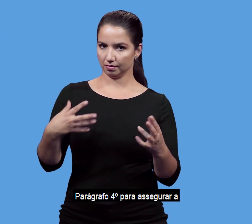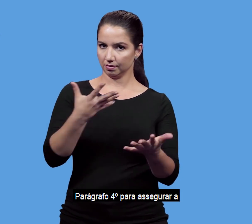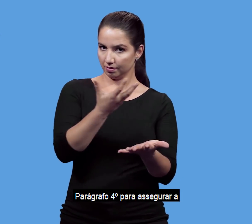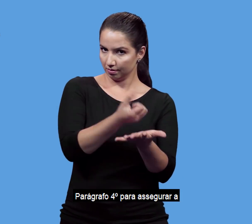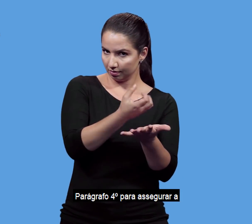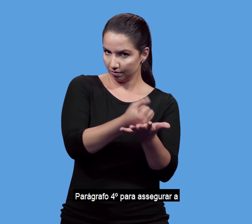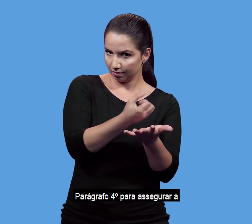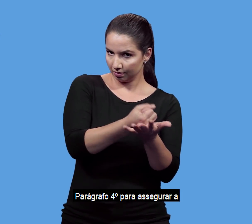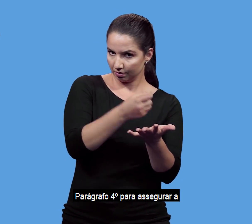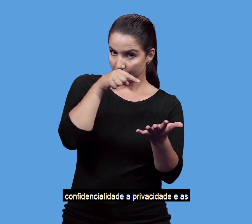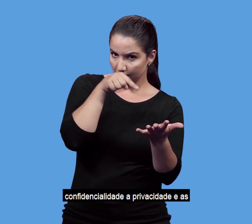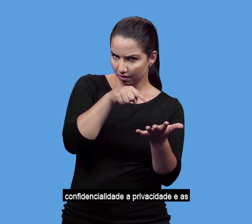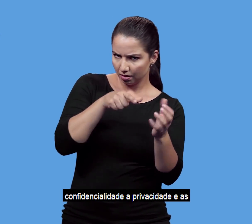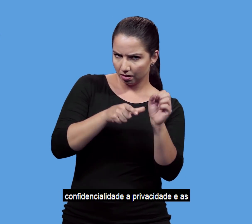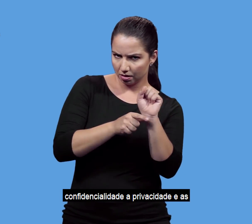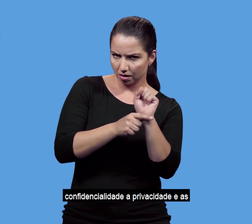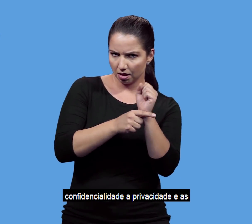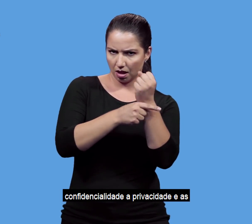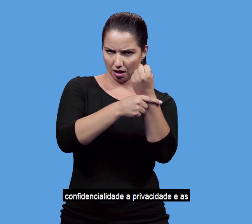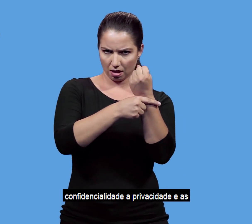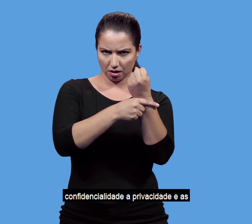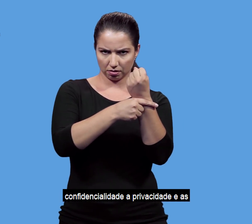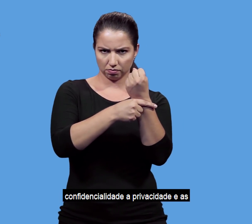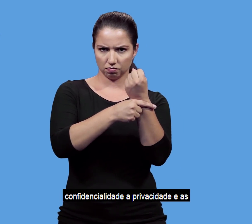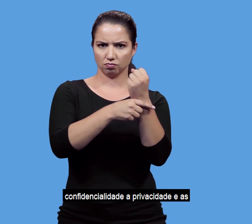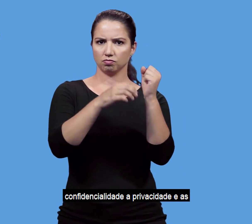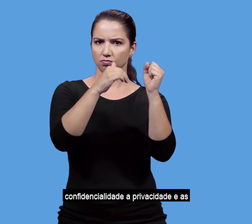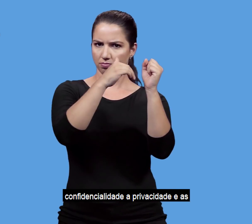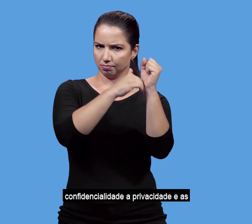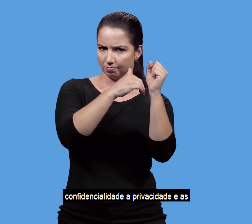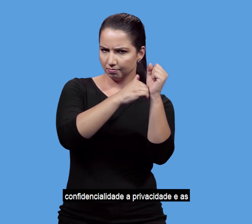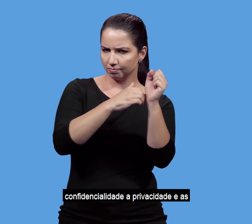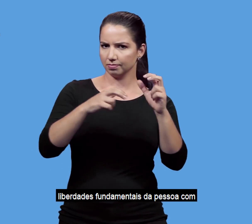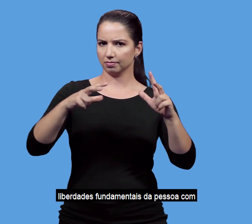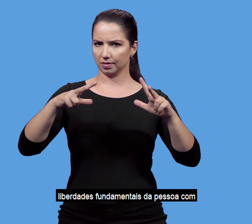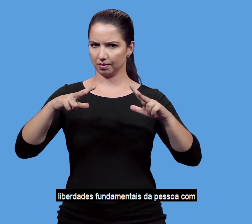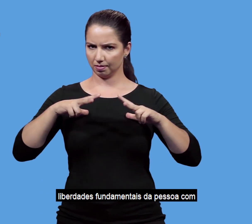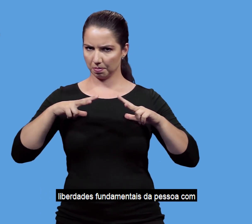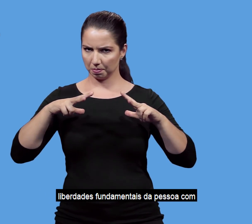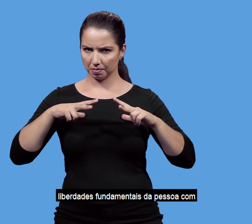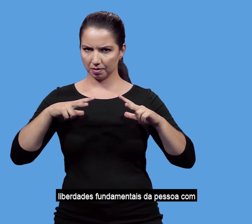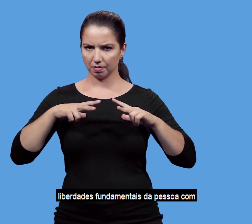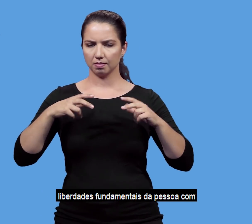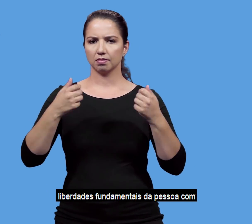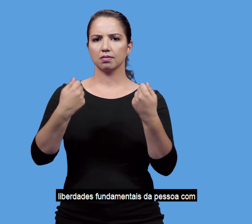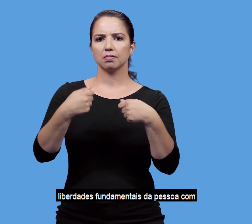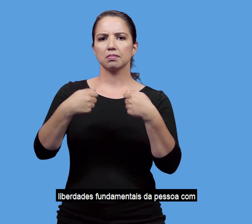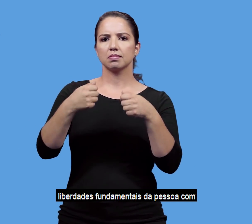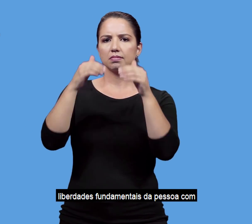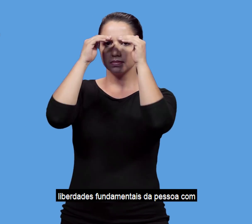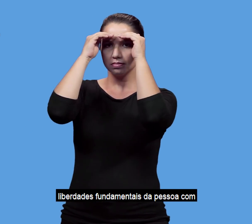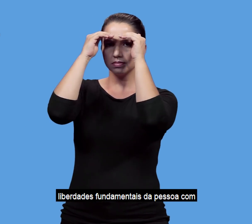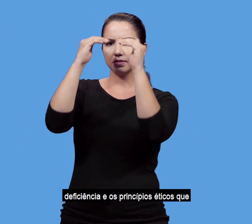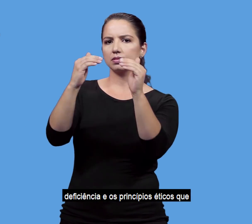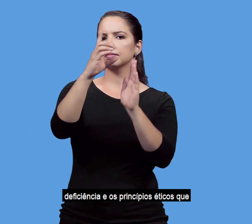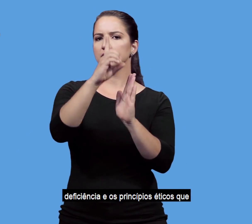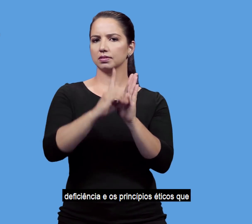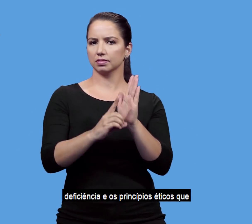assegurar a confidencialidade a privacidade e as liberdades fundamentais da pessoa com deficiência e os